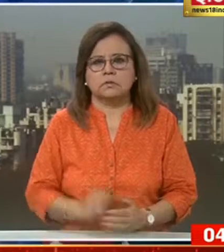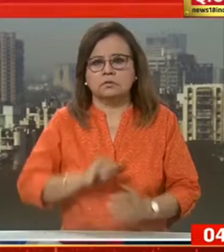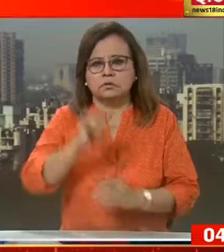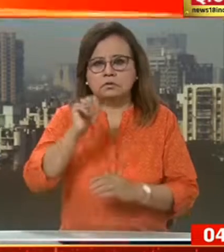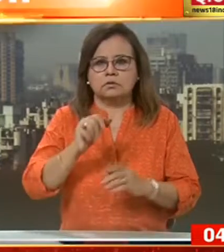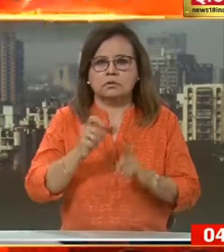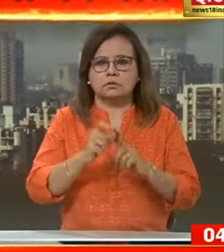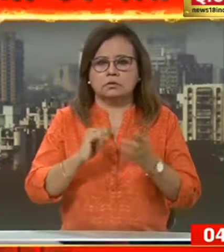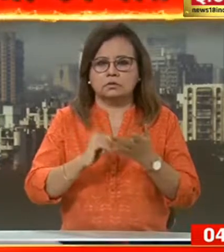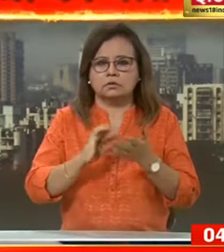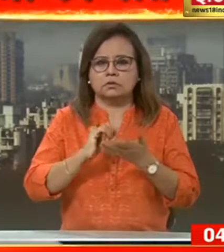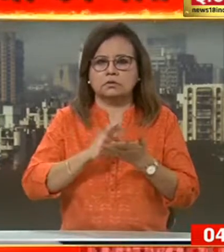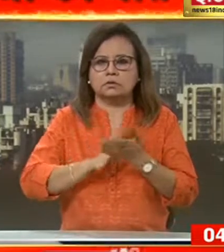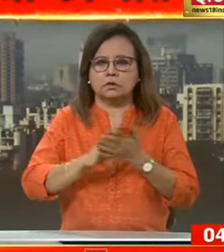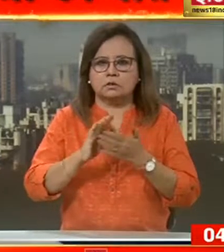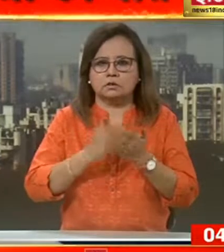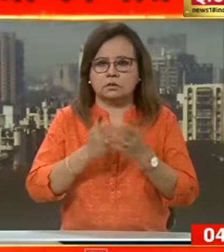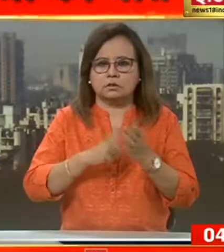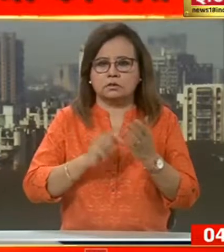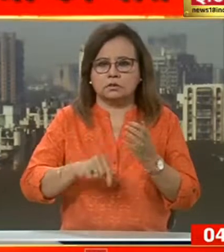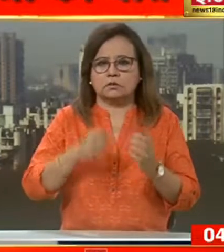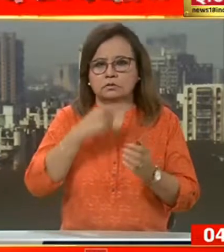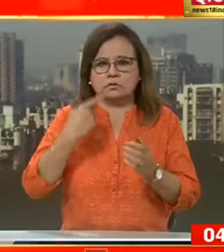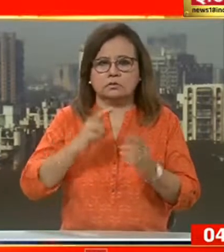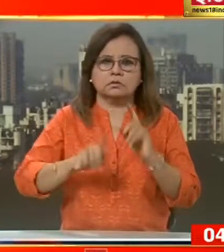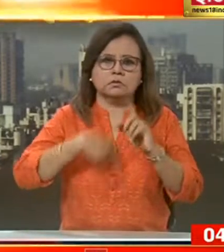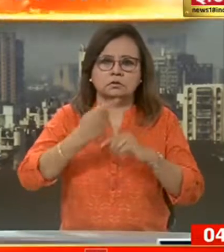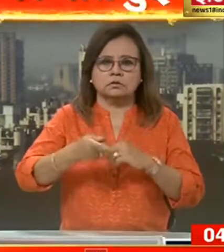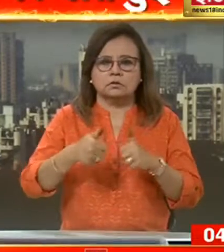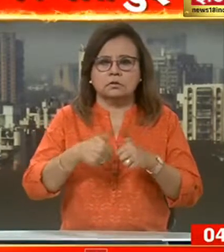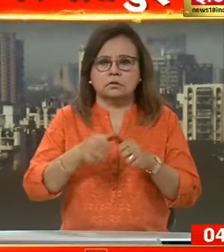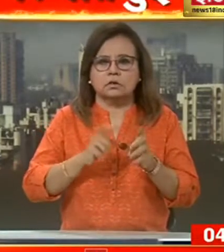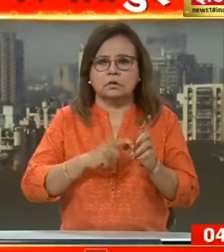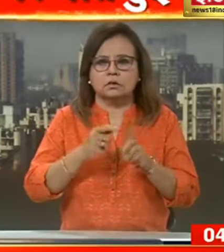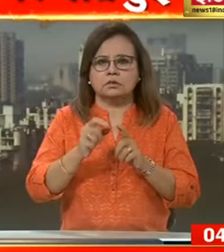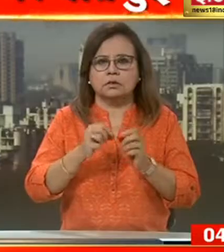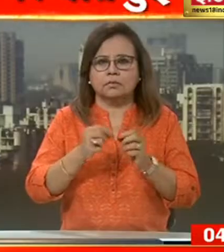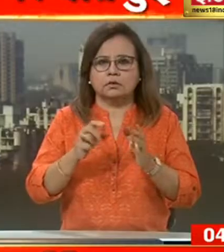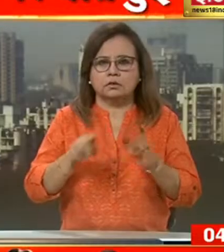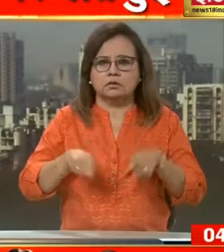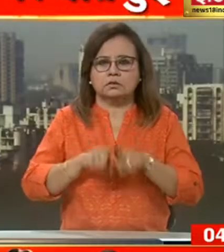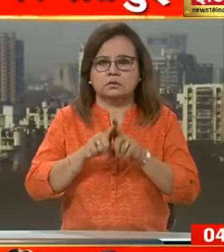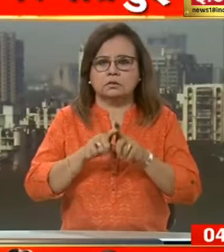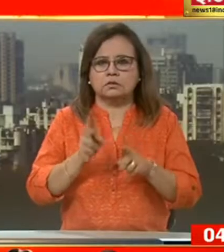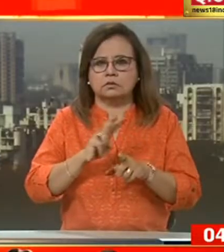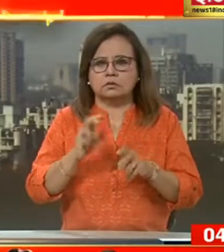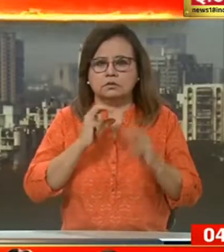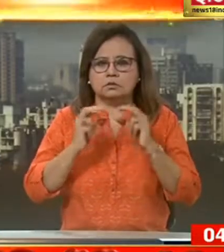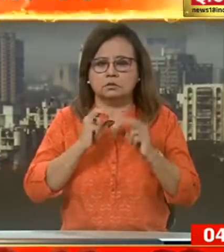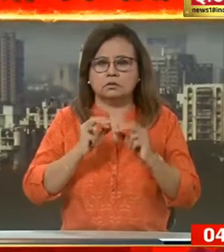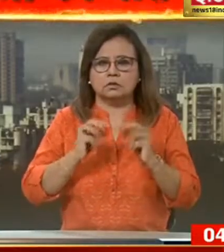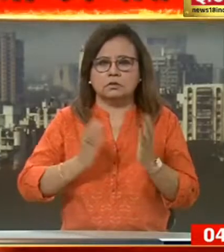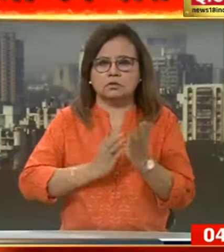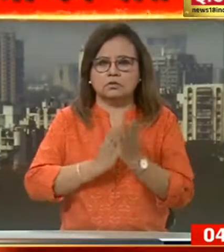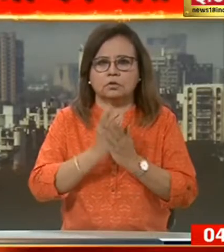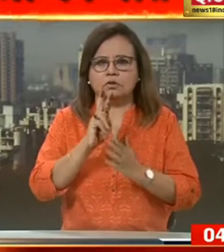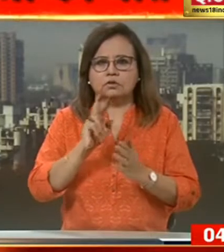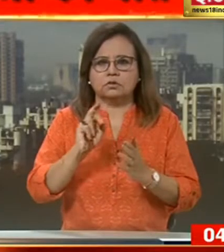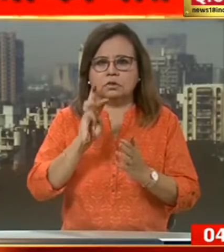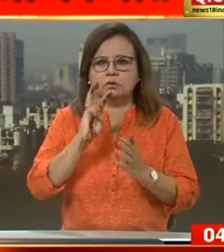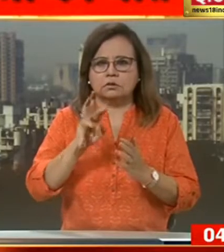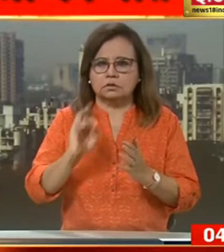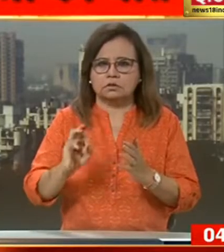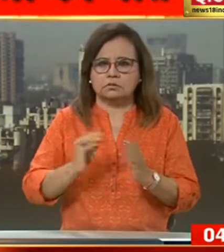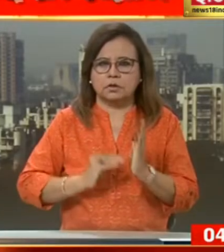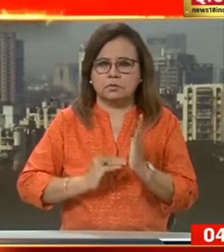कि विदेश मंत्री डॉ एस जयशंकर ने अपने ब्रिटिश समकक्ष सेलेब्स के साथ द्विपक्षीय वार्ता कर रोड मैप 2030